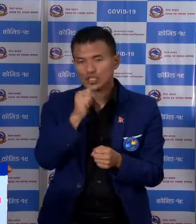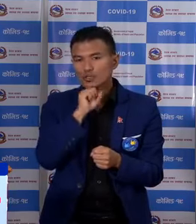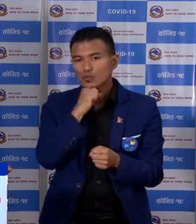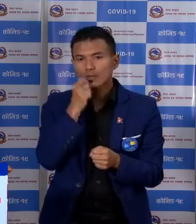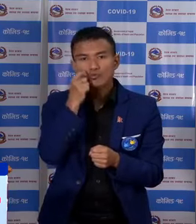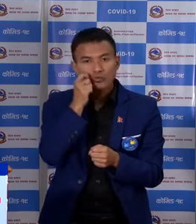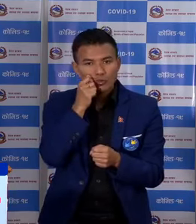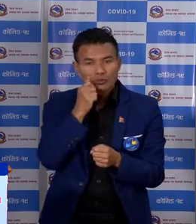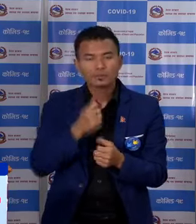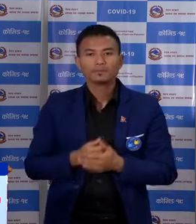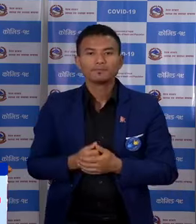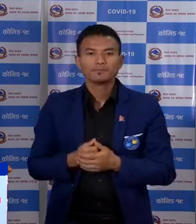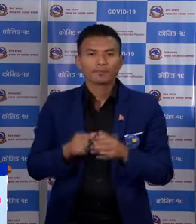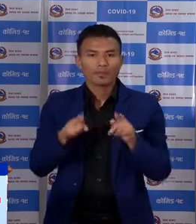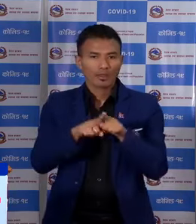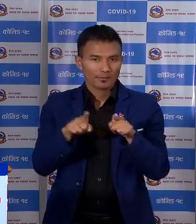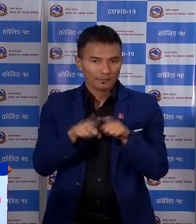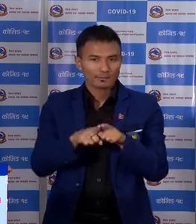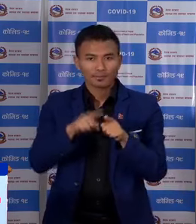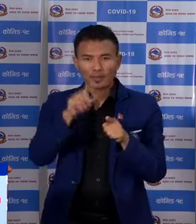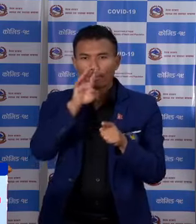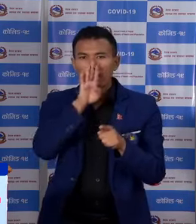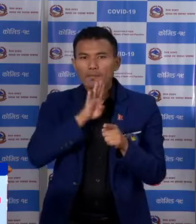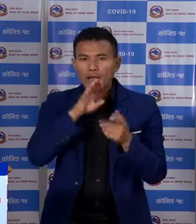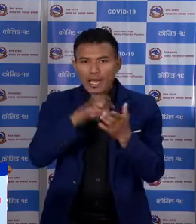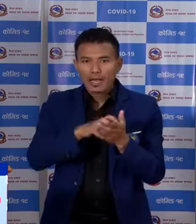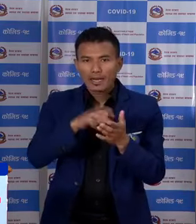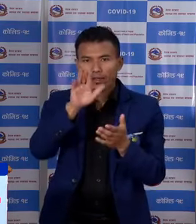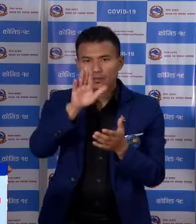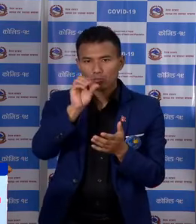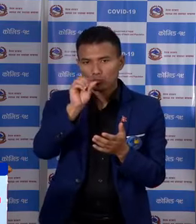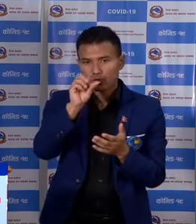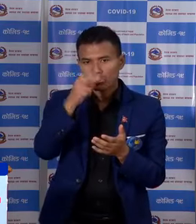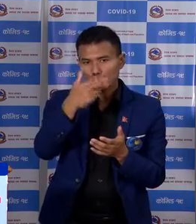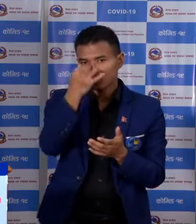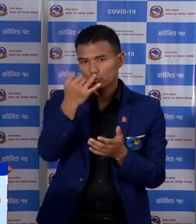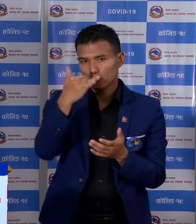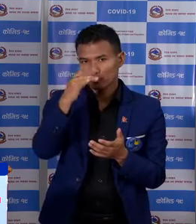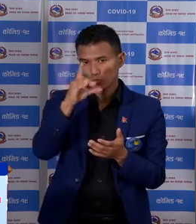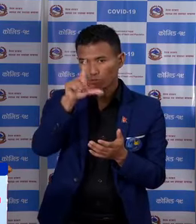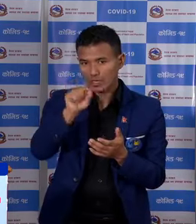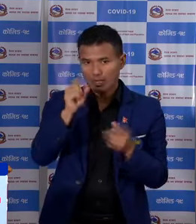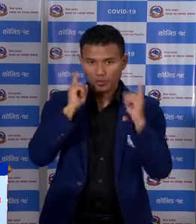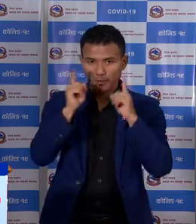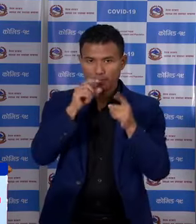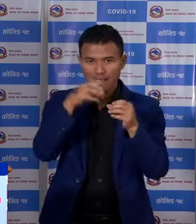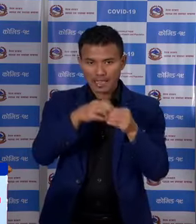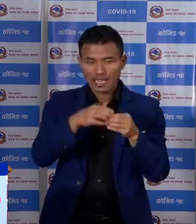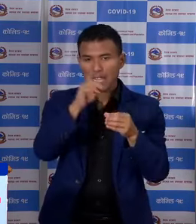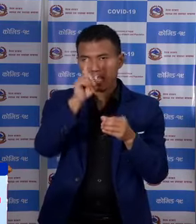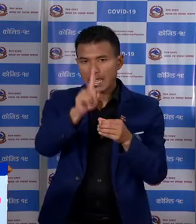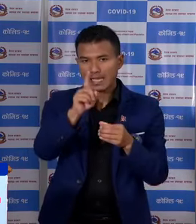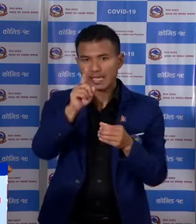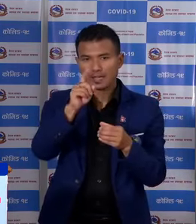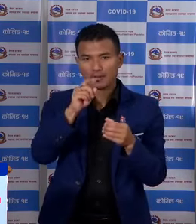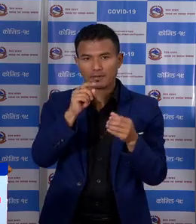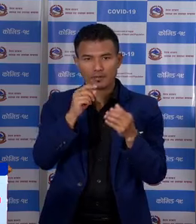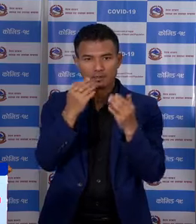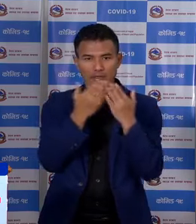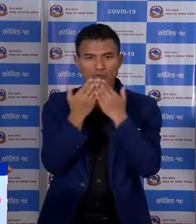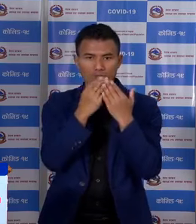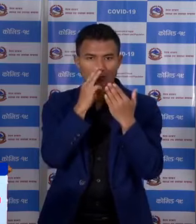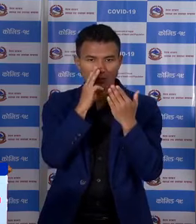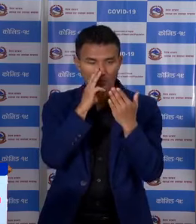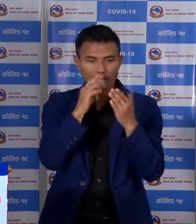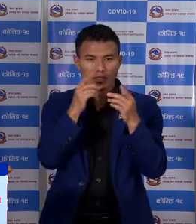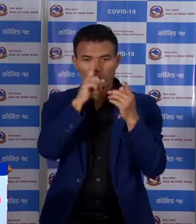पर्षिया पुरुश तेसे गरी 12 पचवटा नगरपाली का एक पिपरपती मावी कौरेंटाइन मा